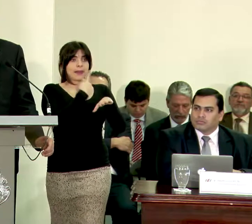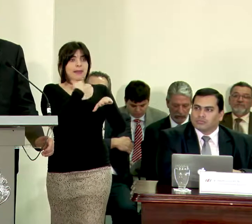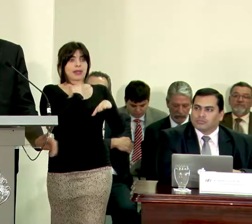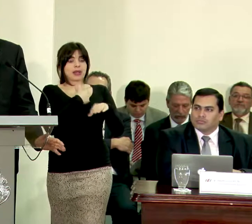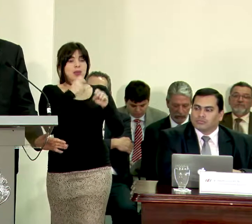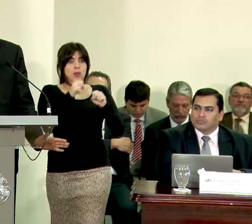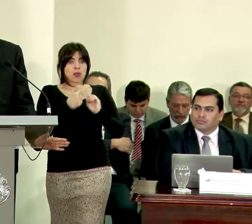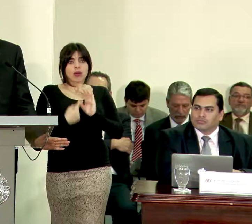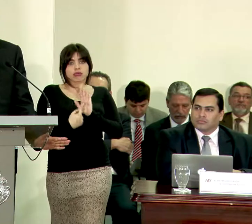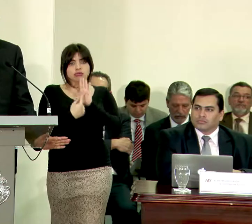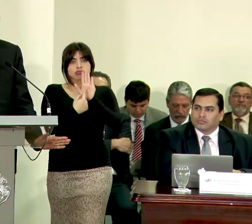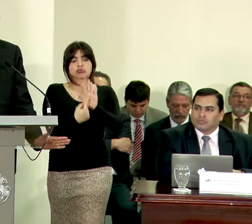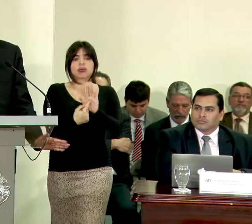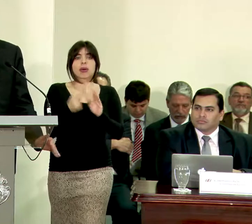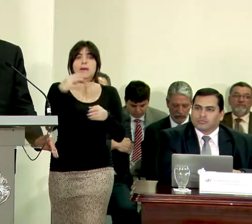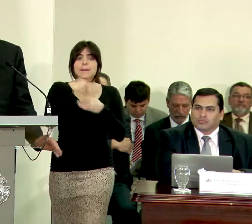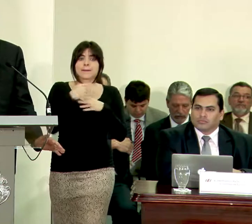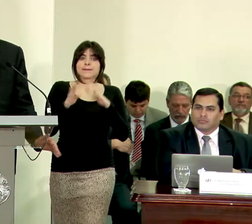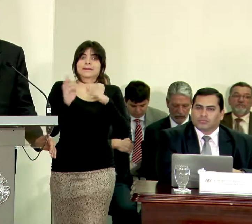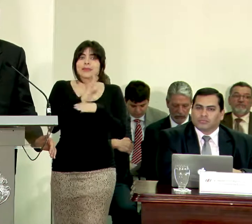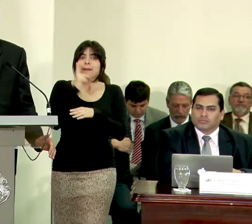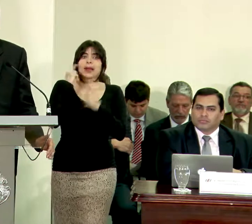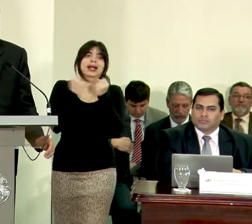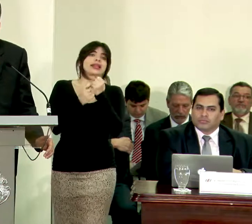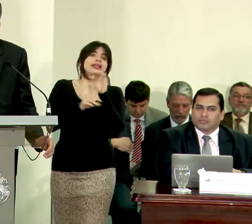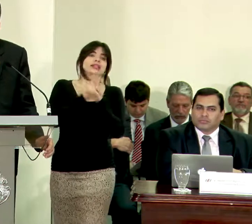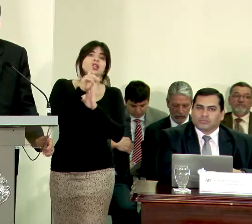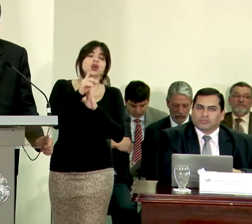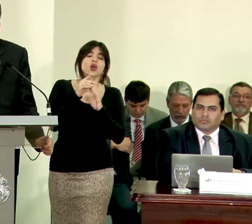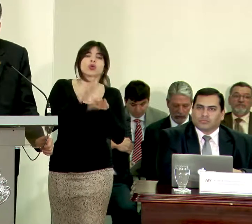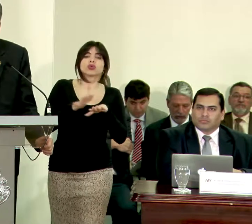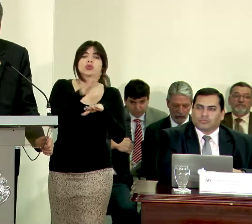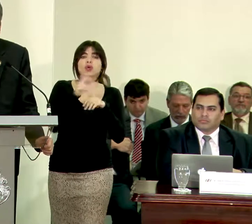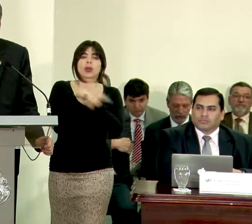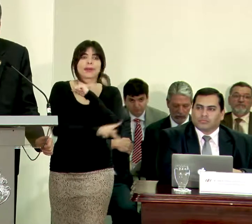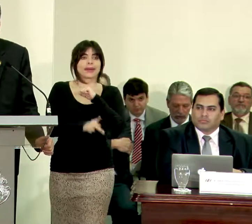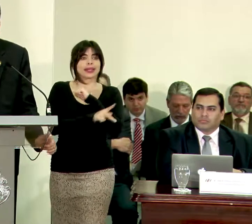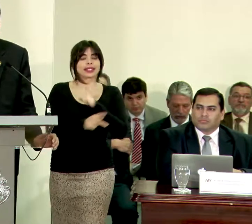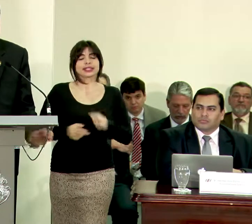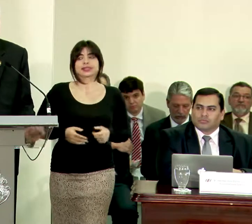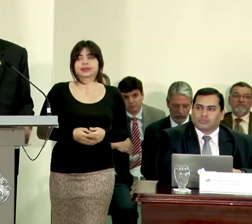estar presentes con banca de desarrollo a lo largo y ancho del país.